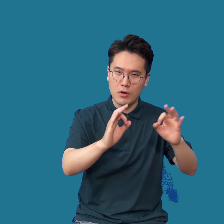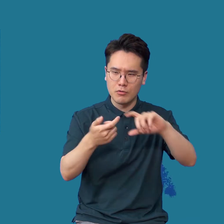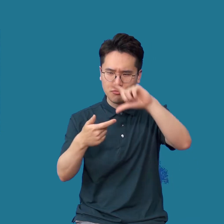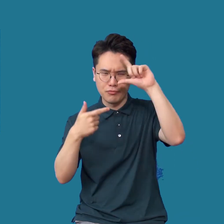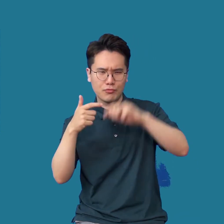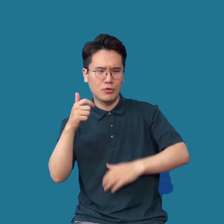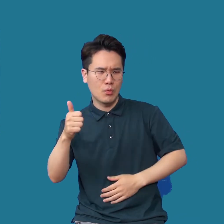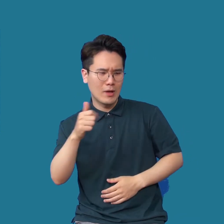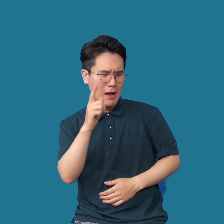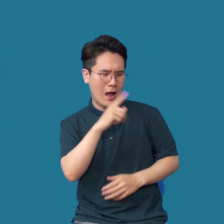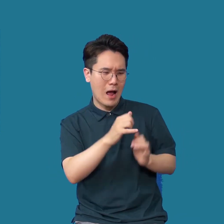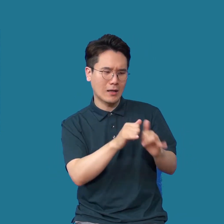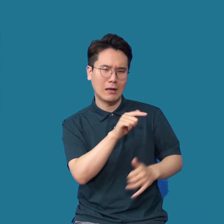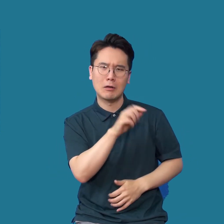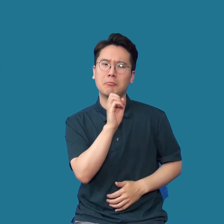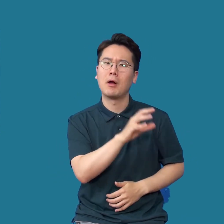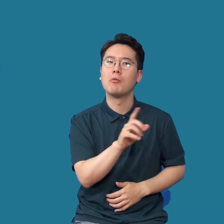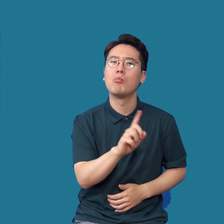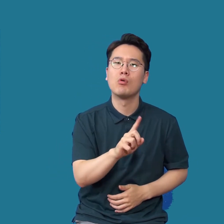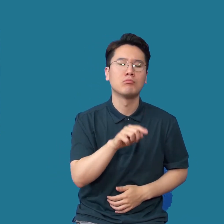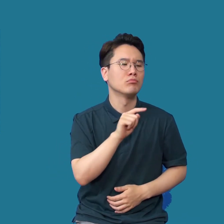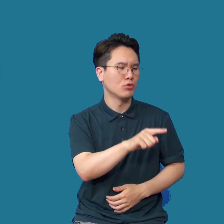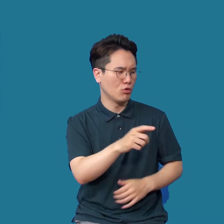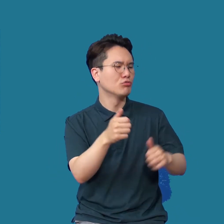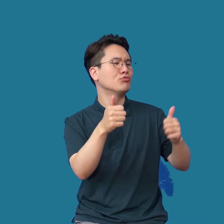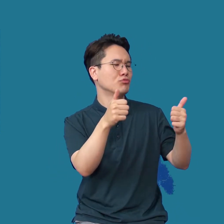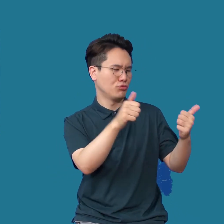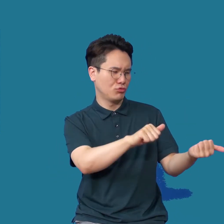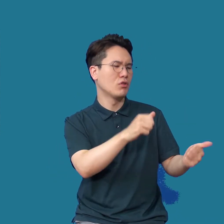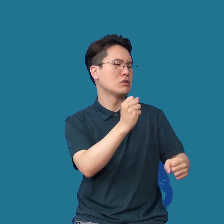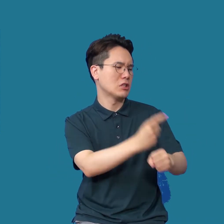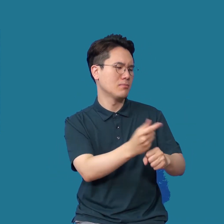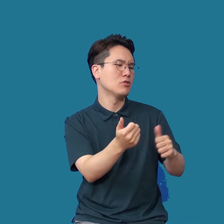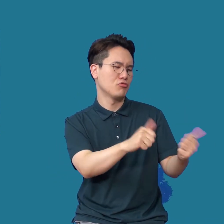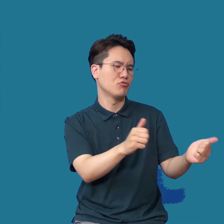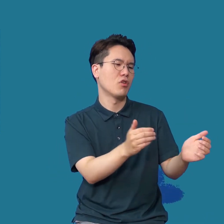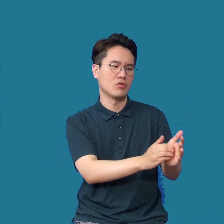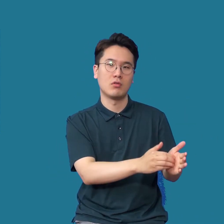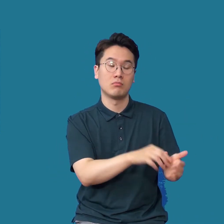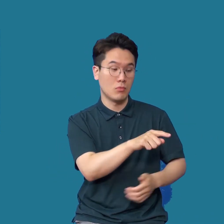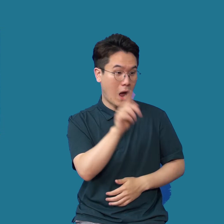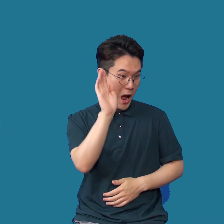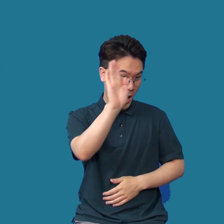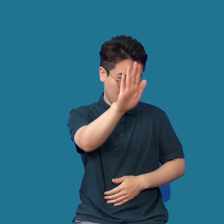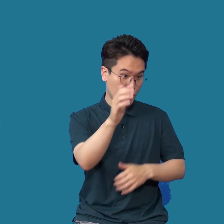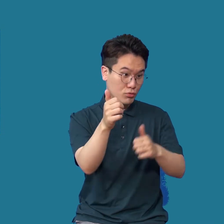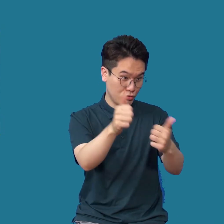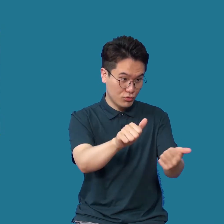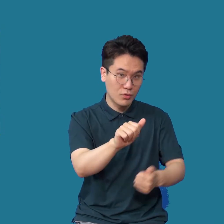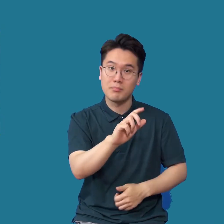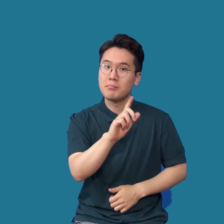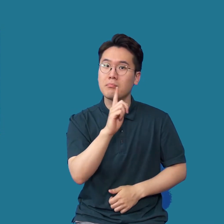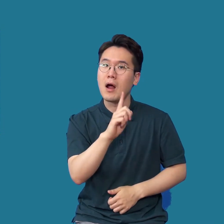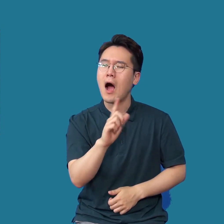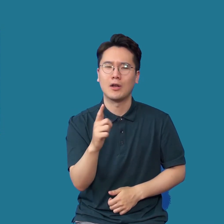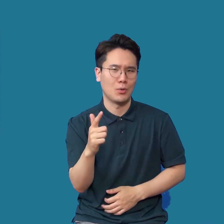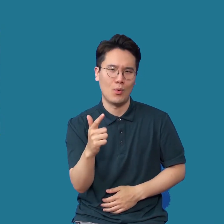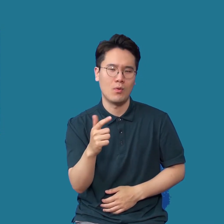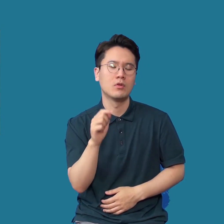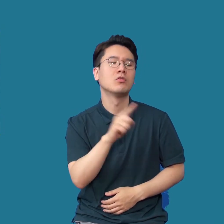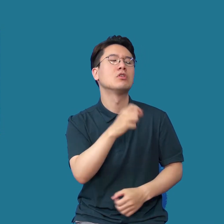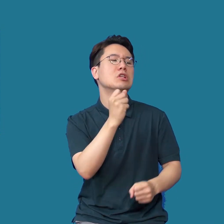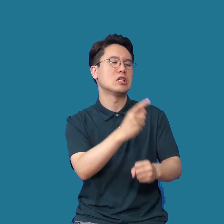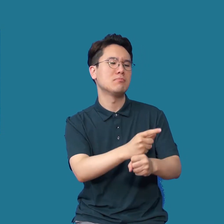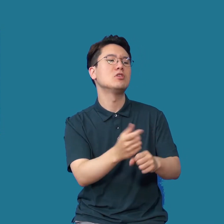않습니까? 너는 앞으로 죽을 거야가 아니고 꼼짝마 너는 죽었어 라고 과거형으로